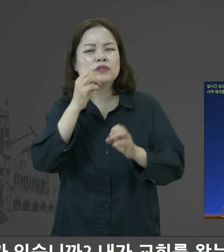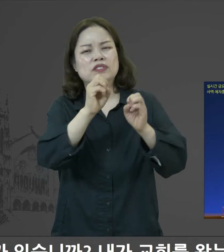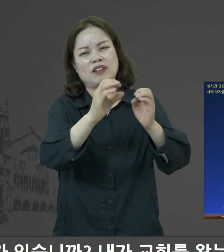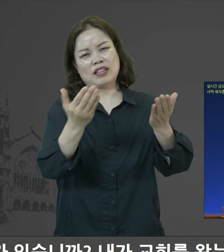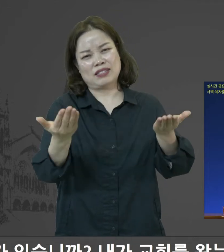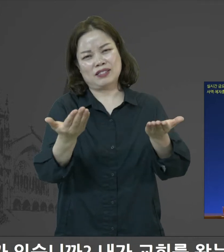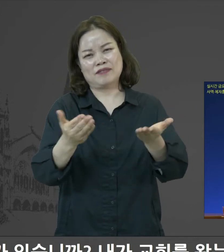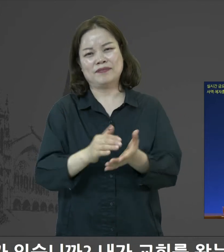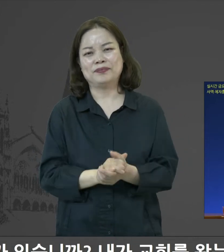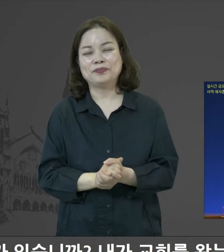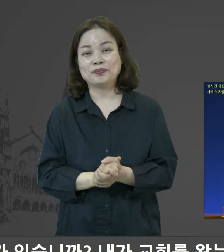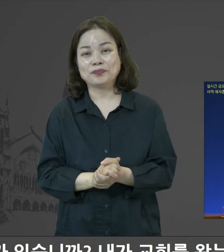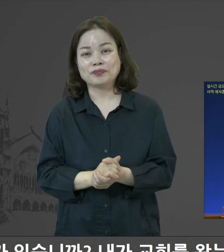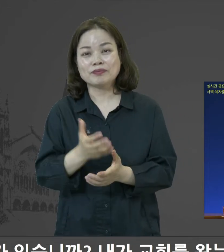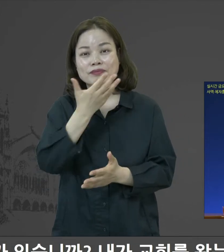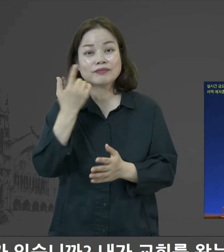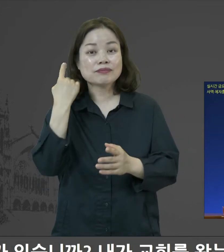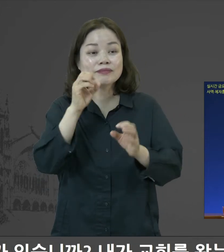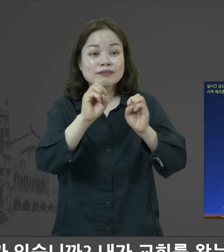게